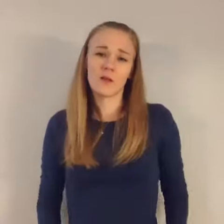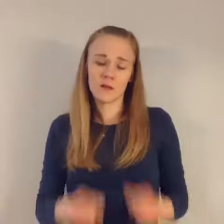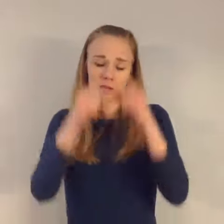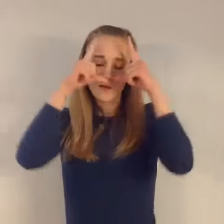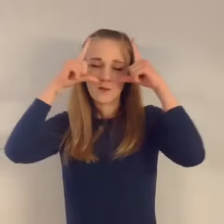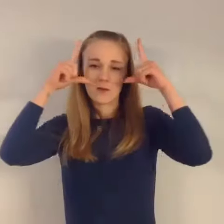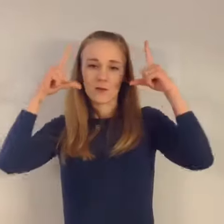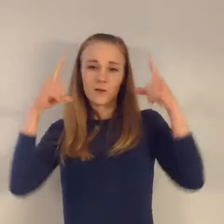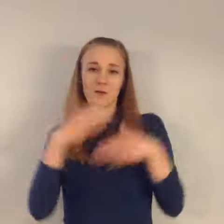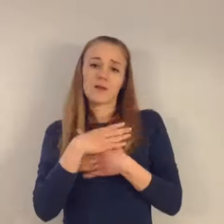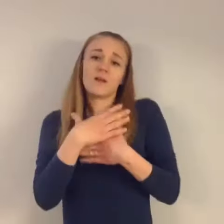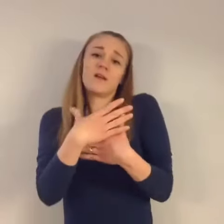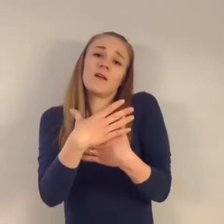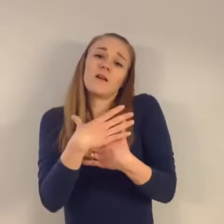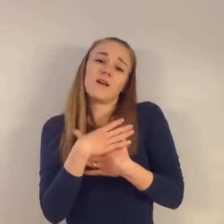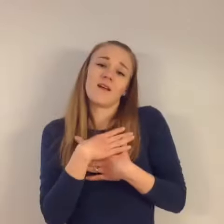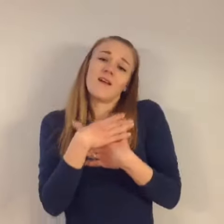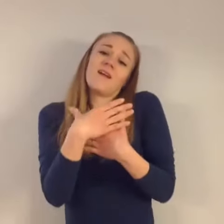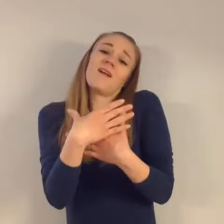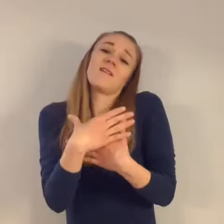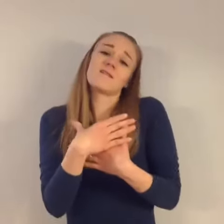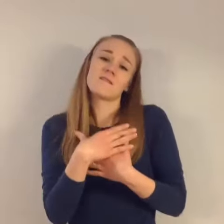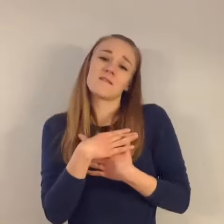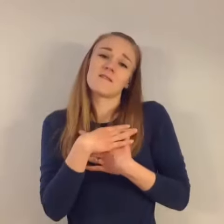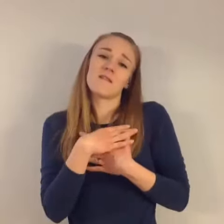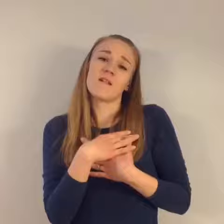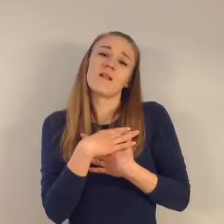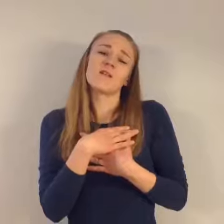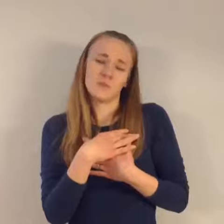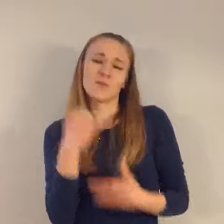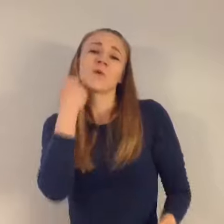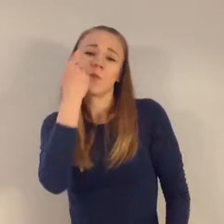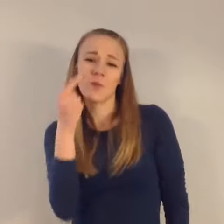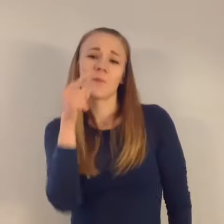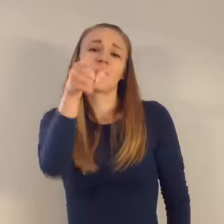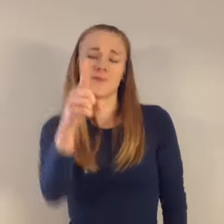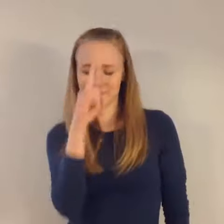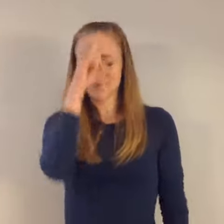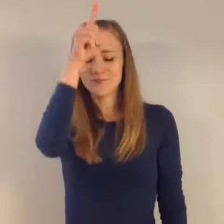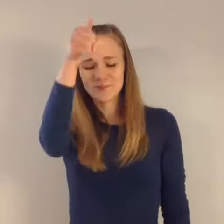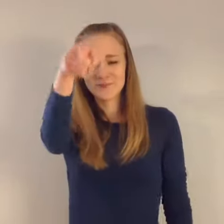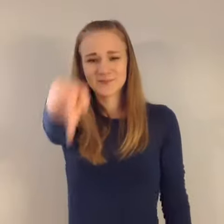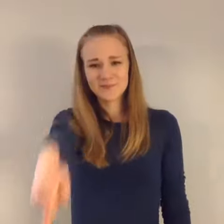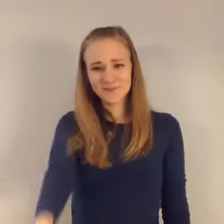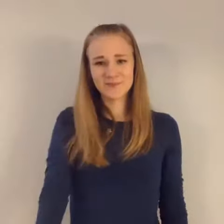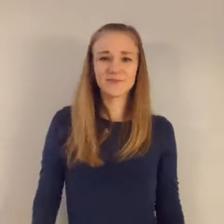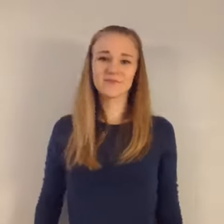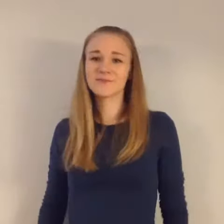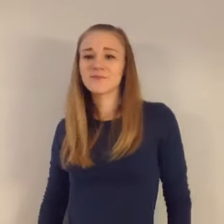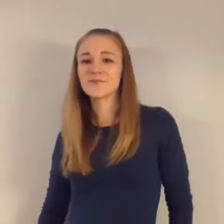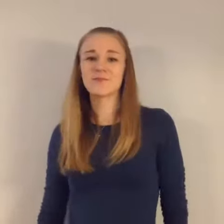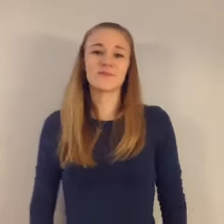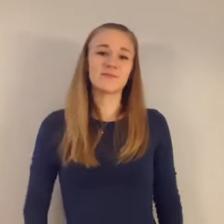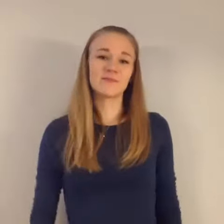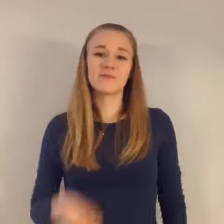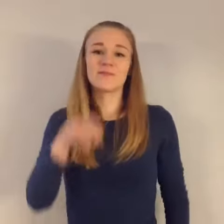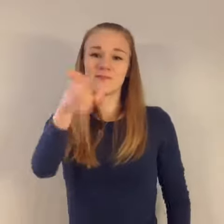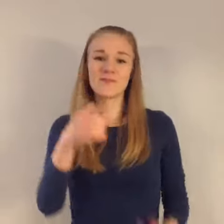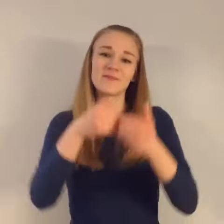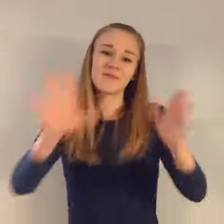Älä on siimasi ja hengitä. Kyllä huomenta sä vähemmän rää. Kyllä